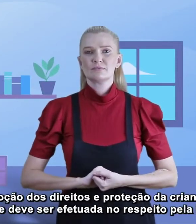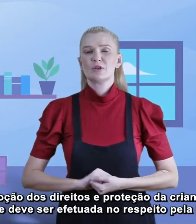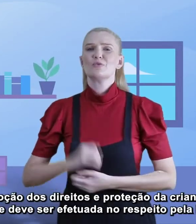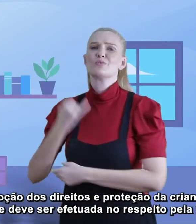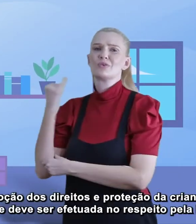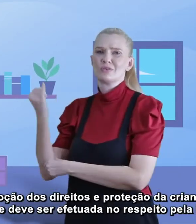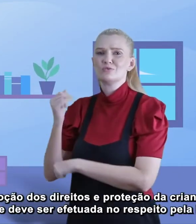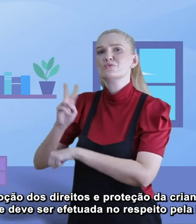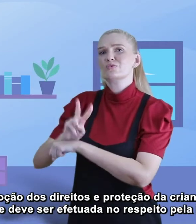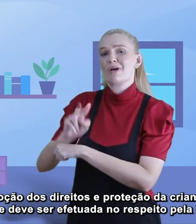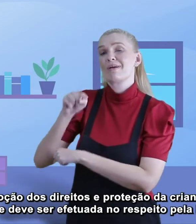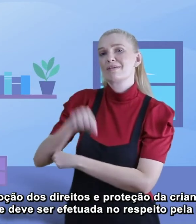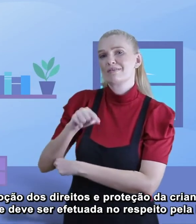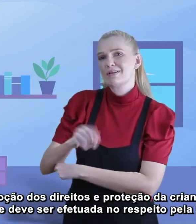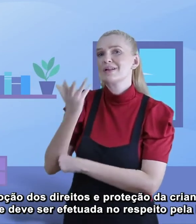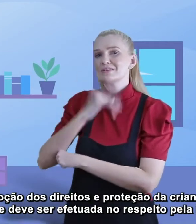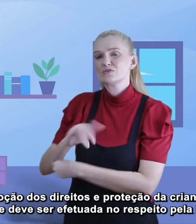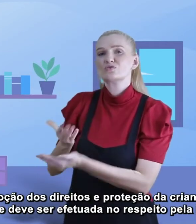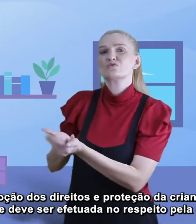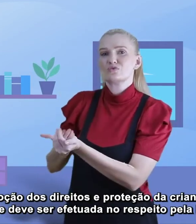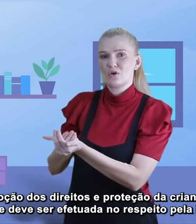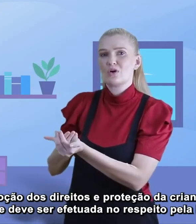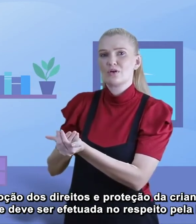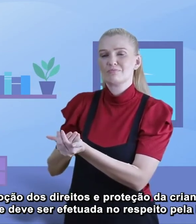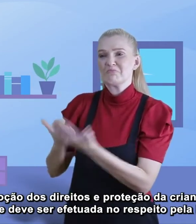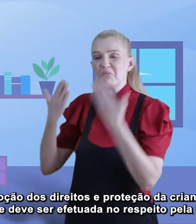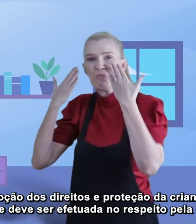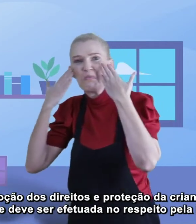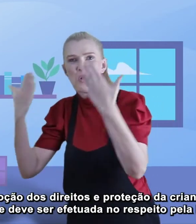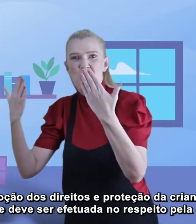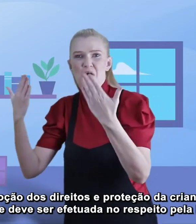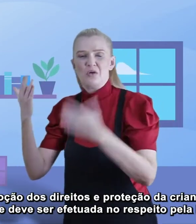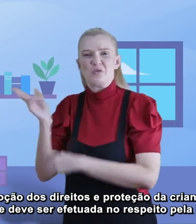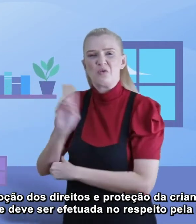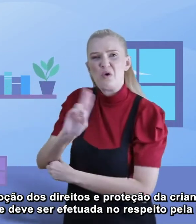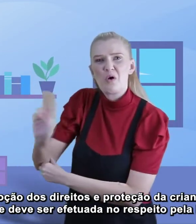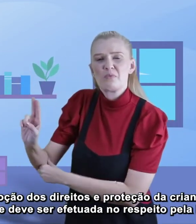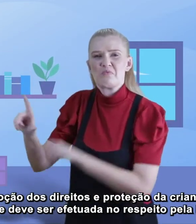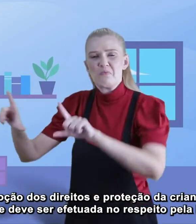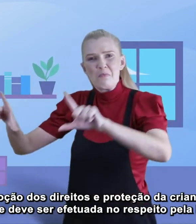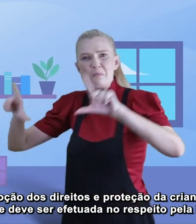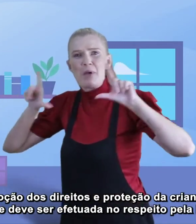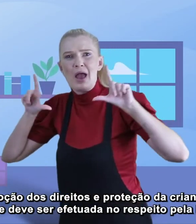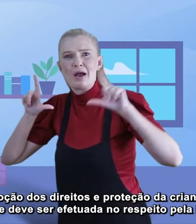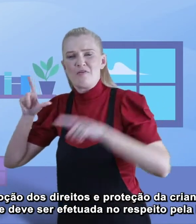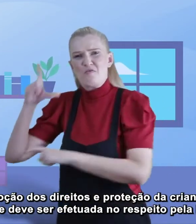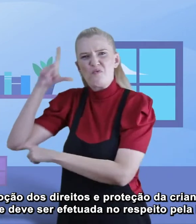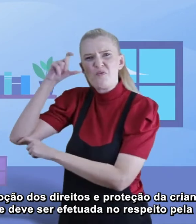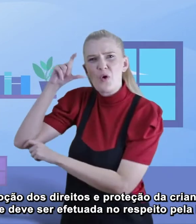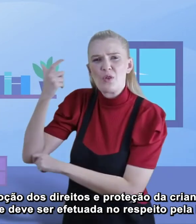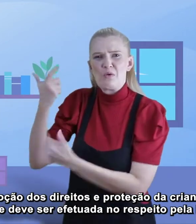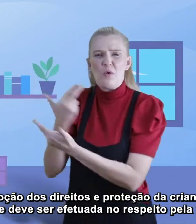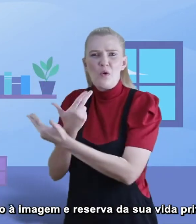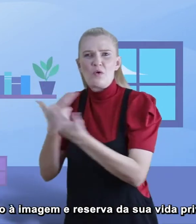A promoção dos direitos e proteção da criança e do adolescente deve ser efetuada no respeito pela intimidade,